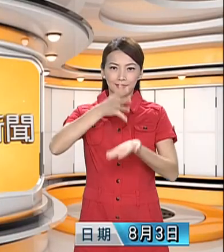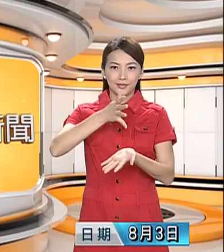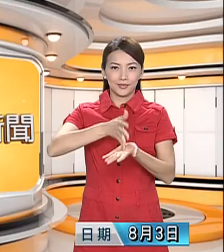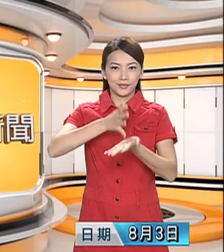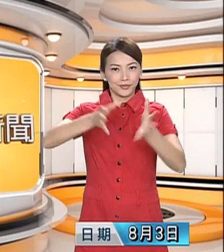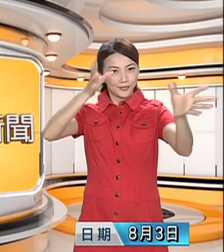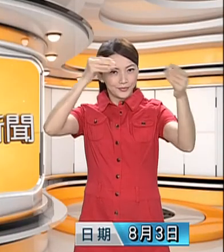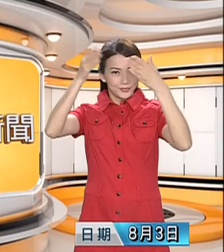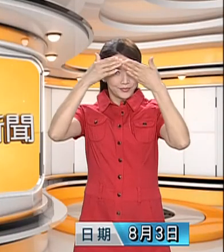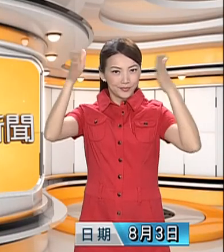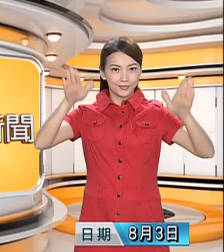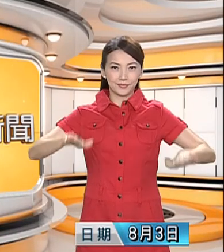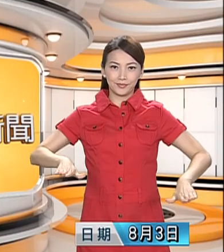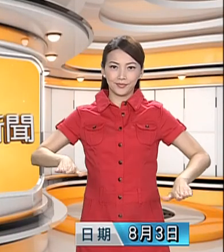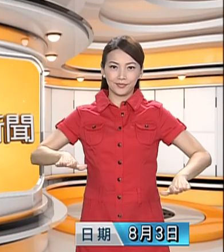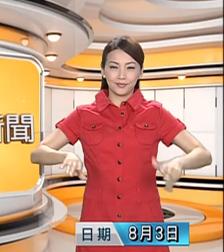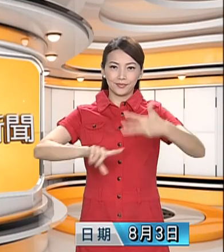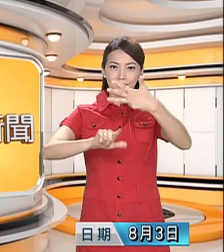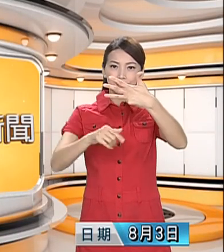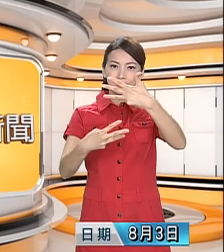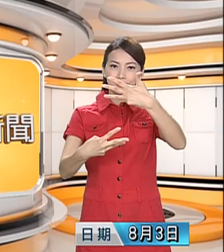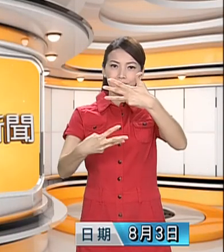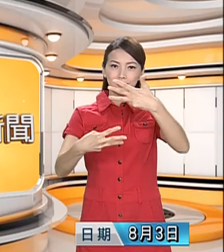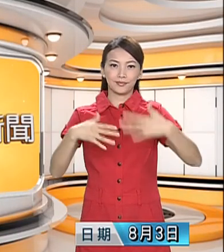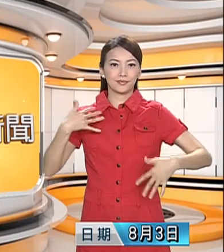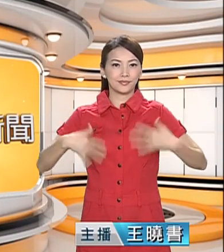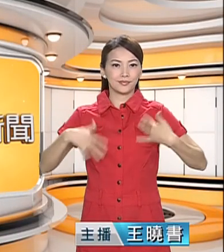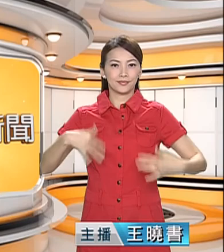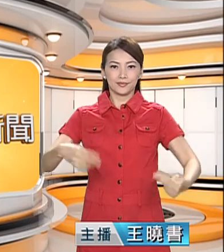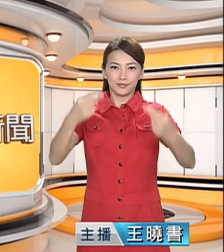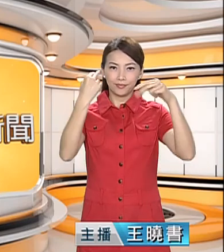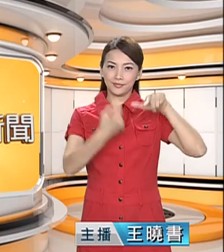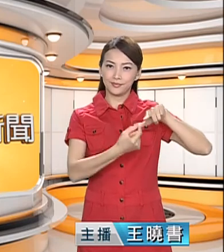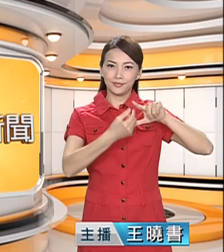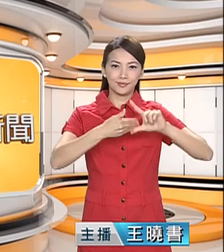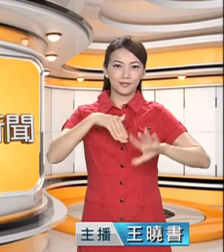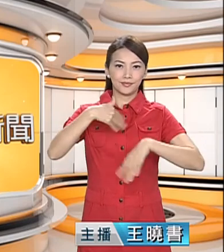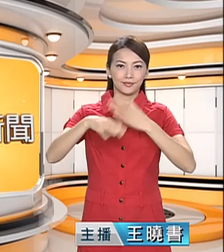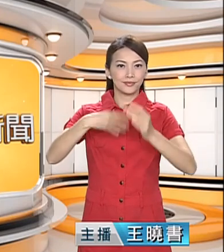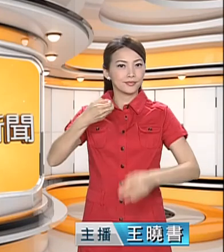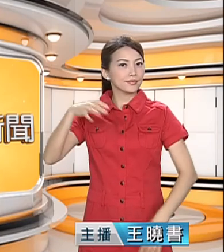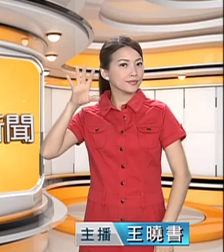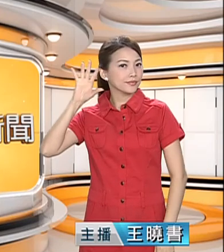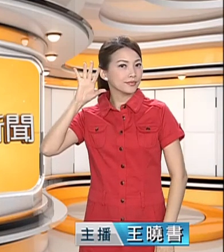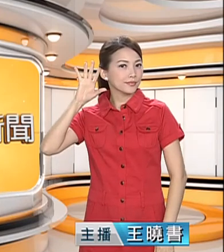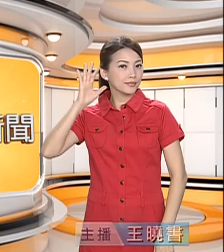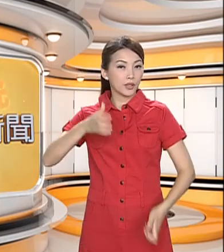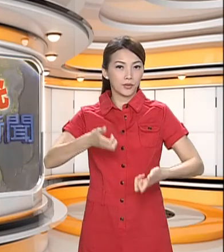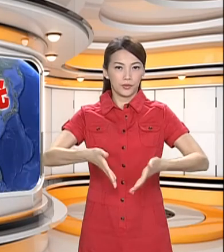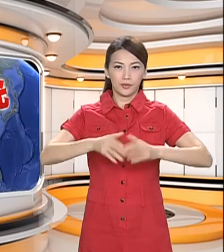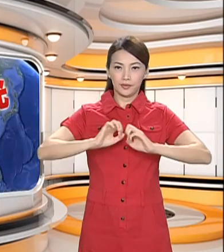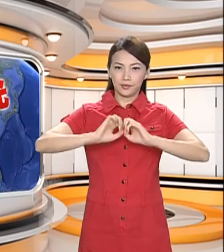看新闻， 开视野， 欢迎收看今天八月三号的公视首语新闻。头条新闻来